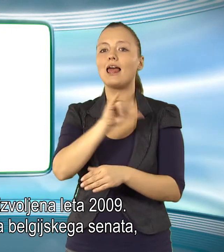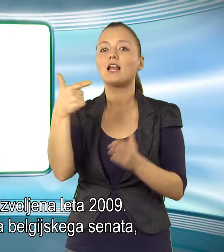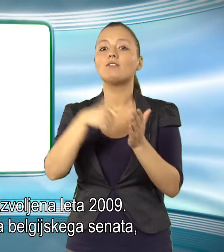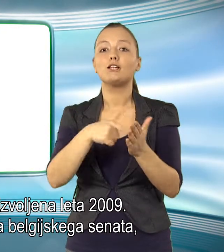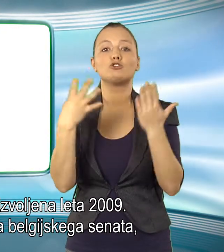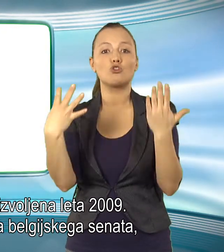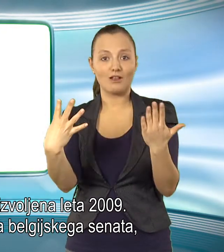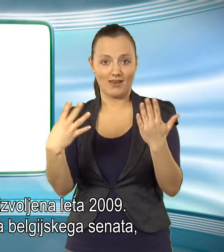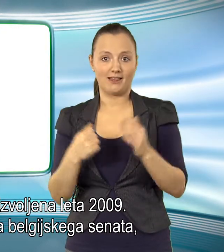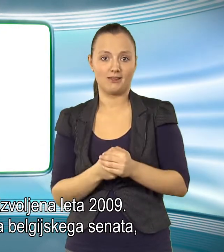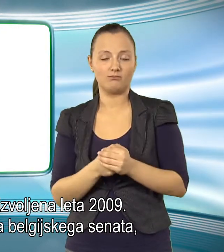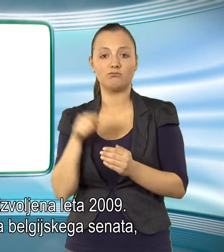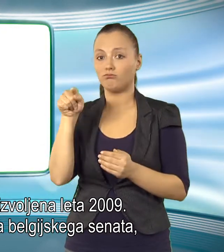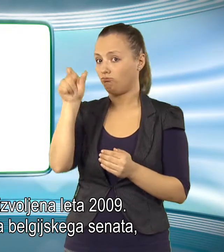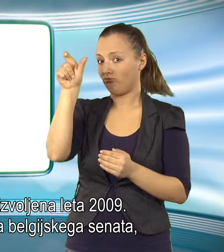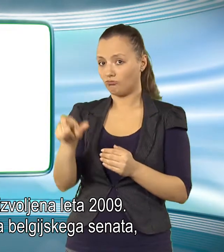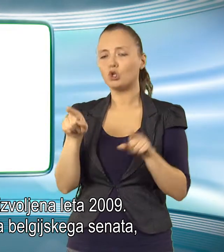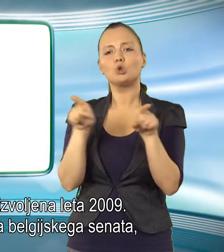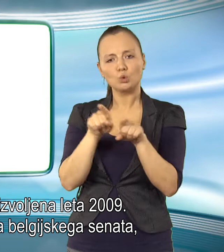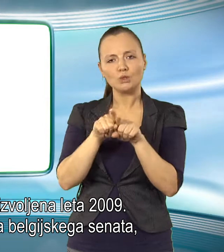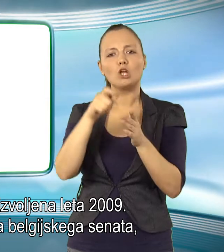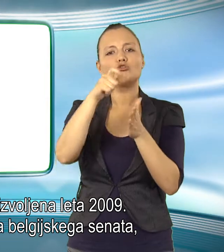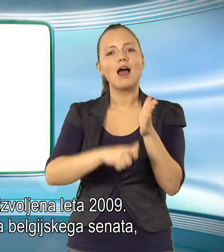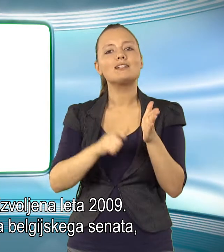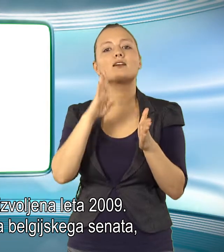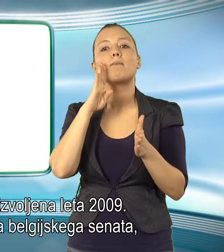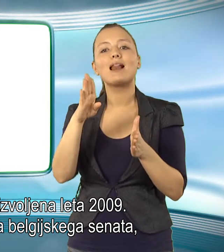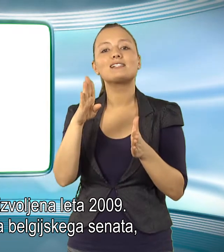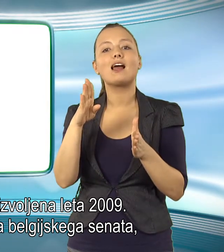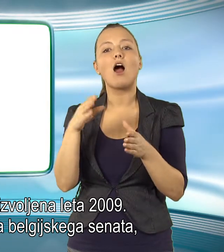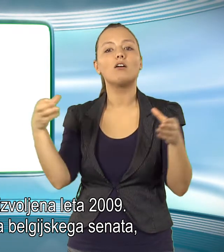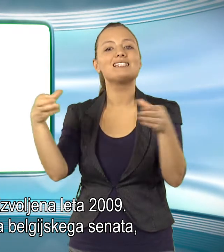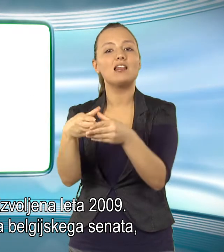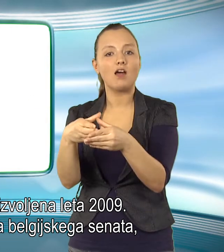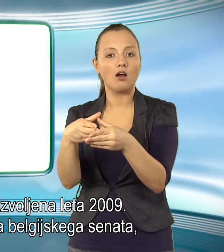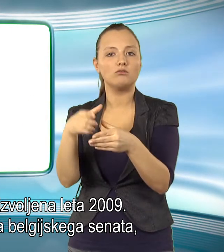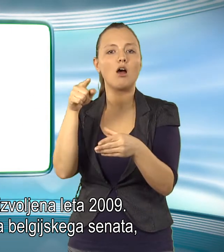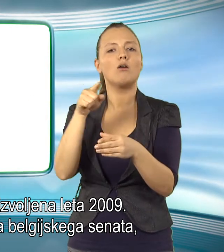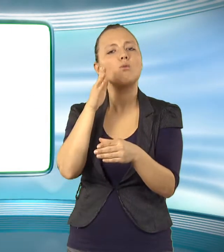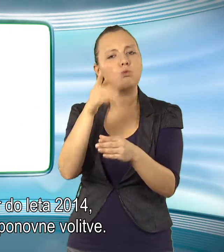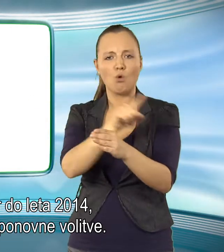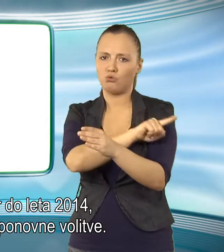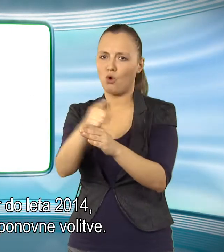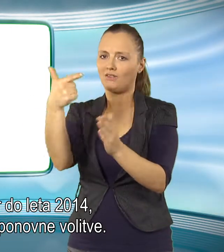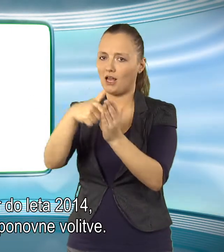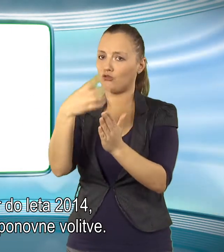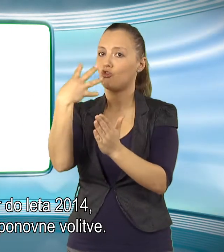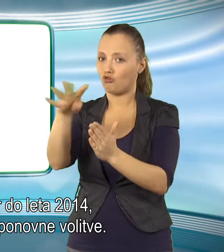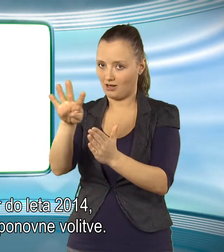2009. Je tudi članica belgijskega senata, in sicer do leta 2014, ko bodo ponovne